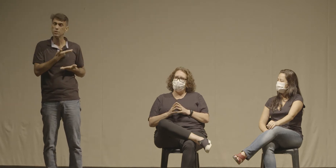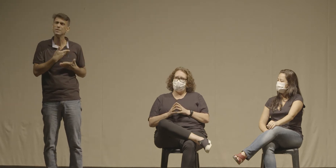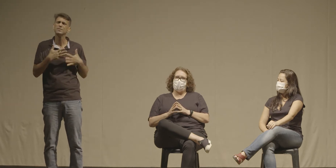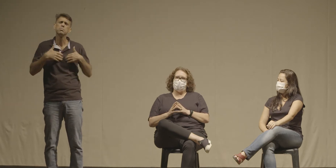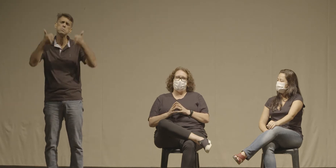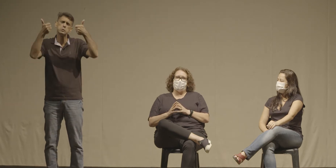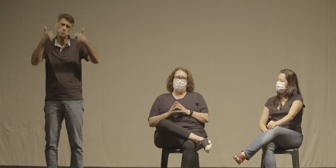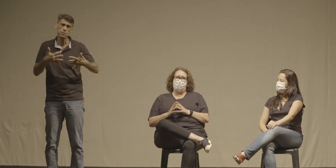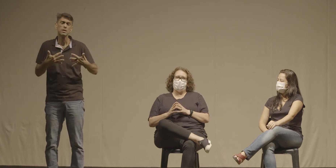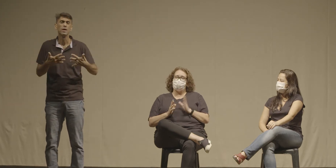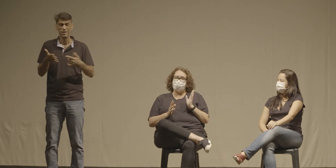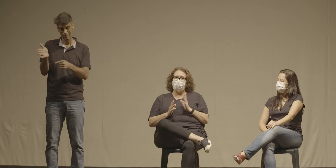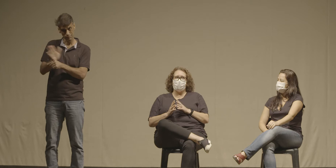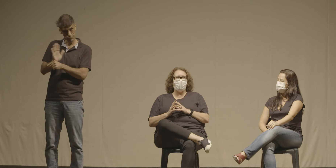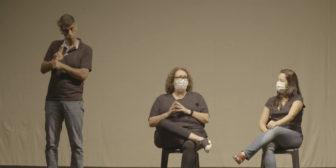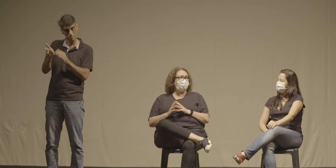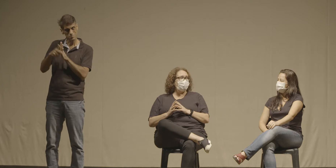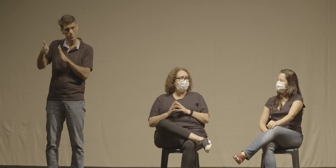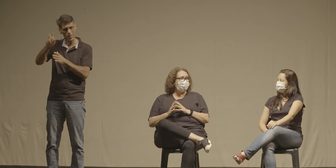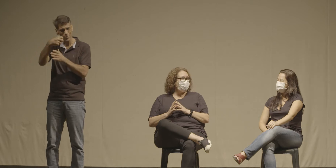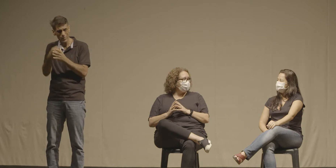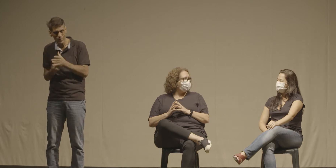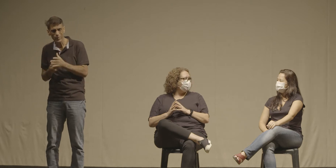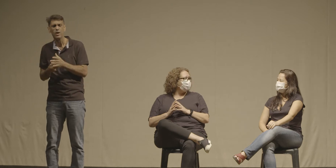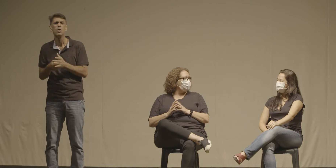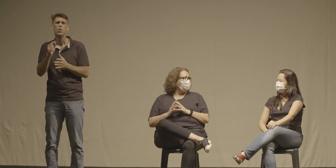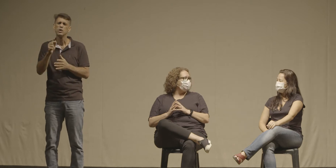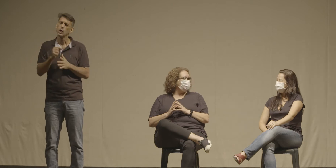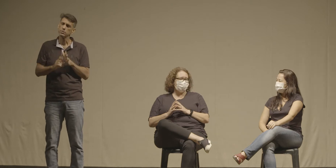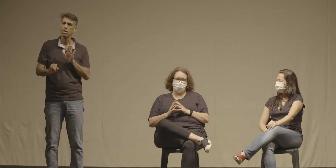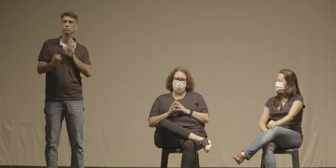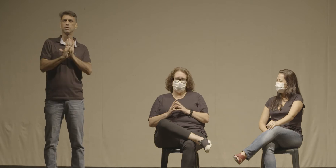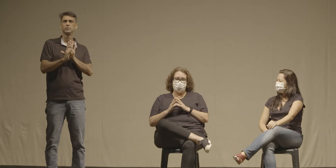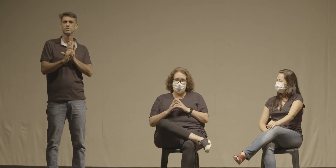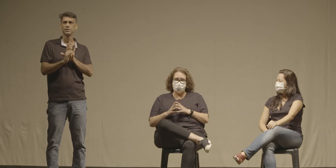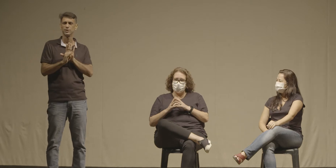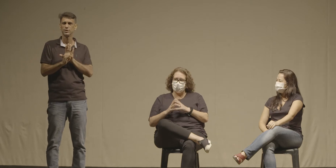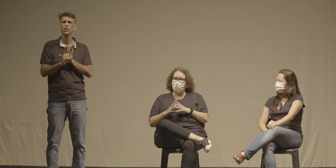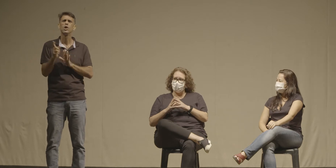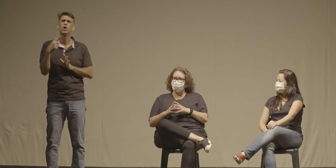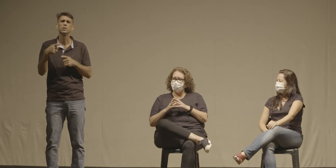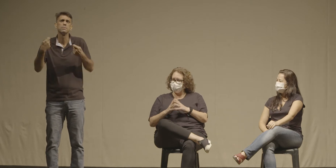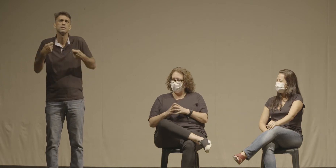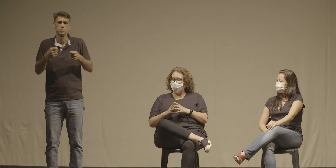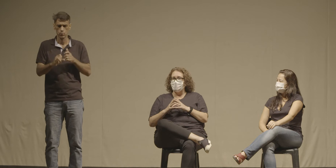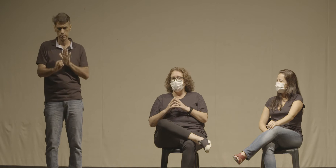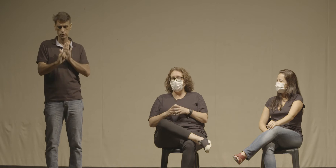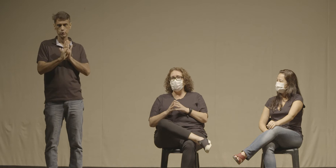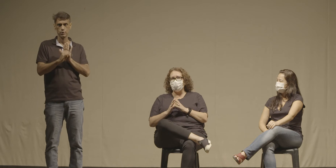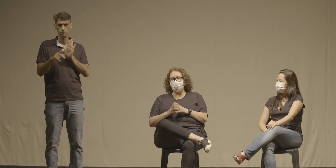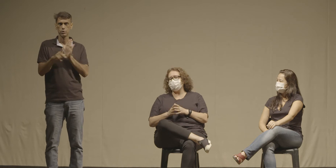gente sempre fala, eu falo sempre para ela, a gente tem que ter a nossa identidade. Nós temos que ter a nossa